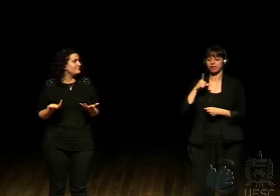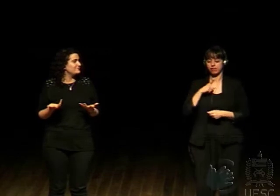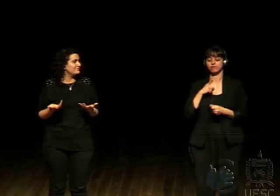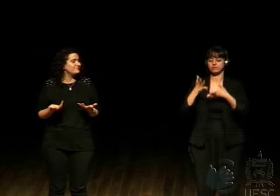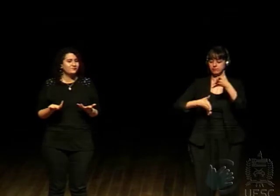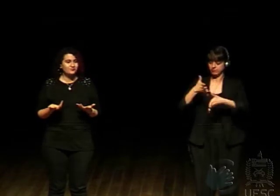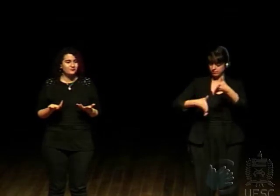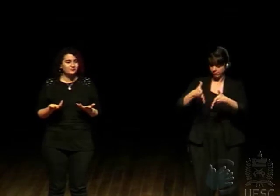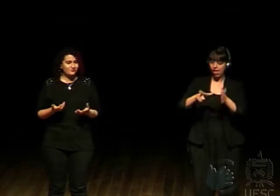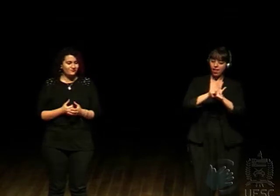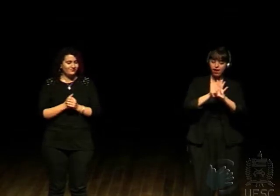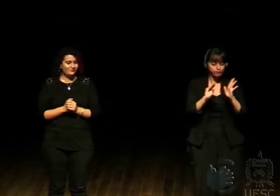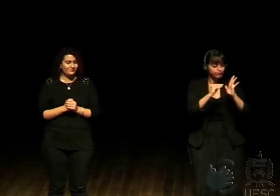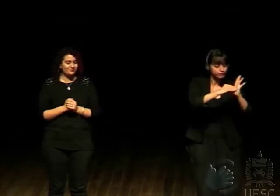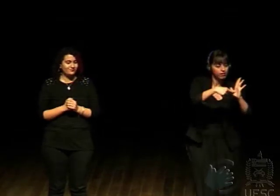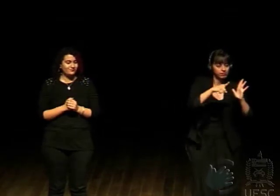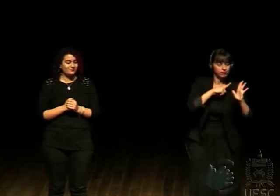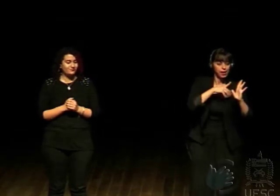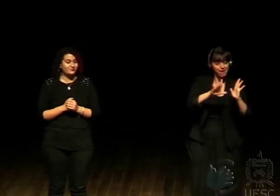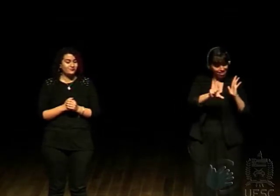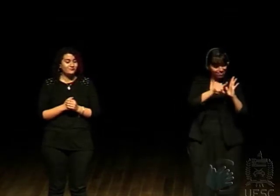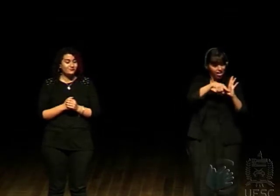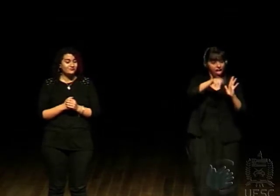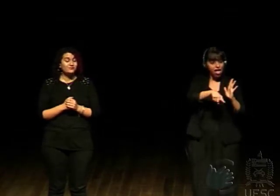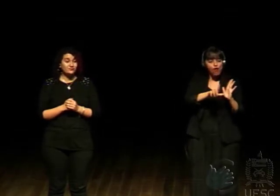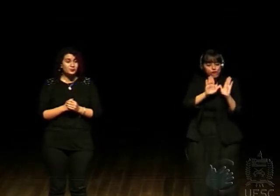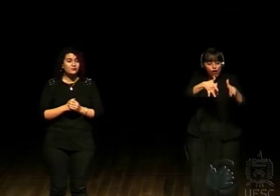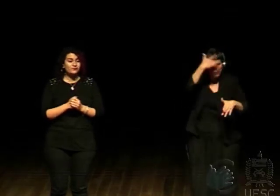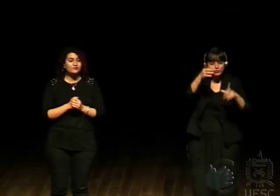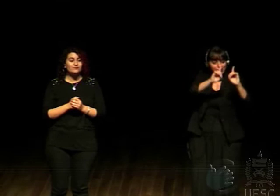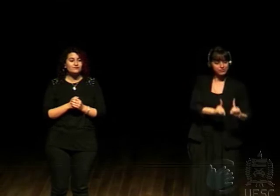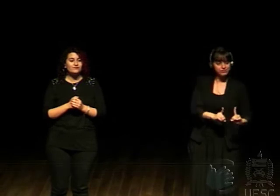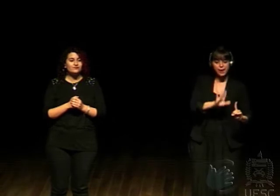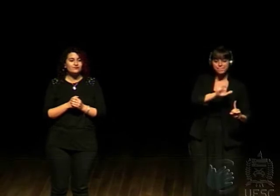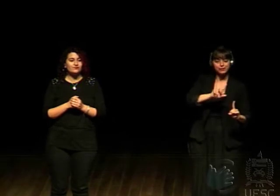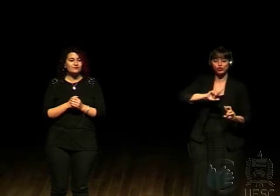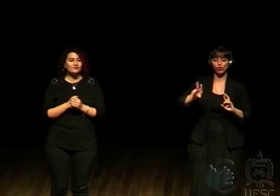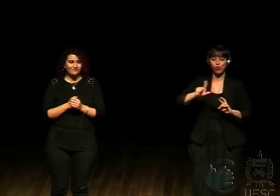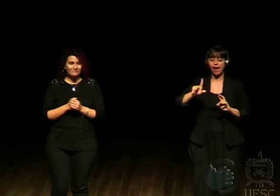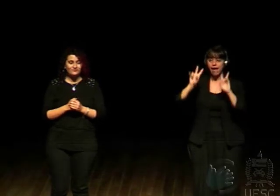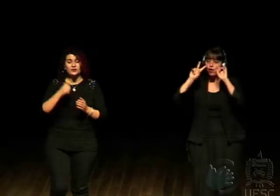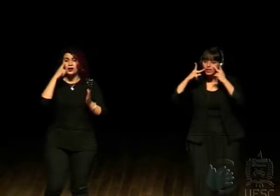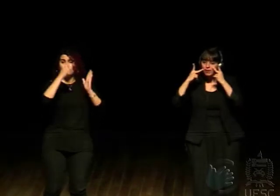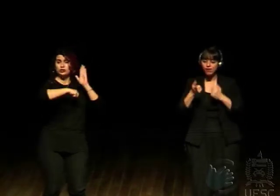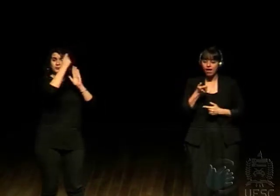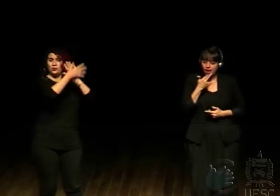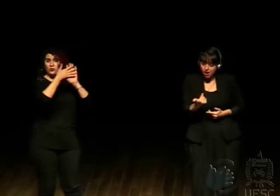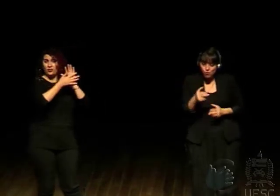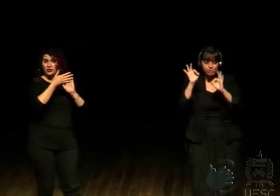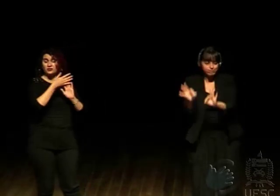de señas dentro de la ley, esta ley es de discapacidad, de esta misma visión. Por lo tanto, no es un reconocimiento como lengua.